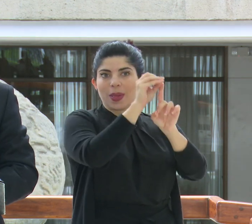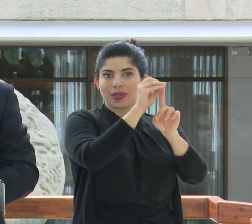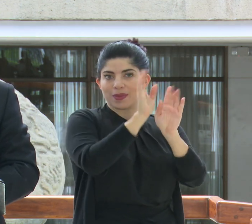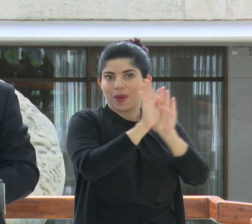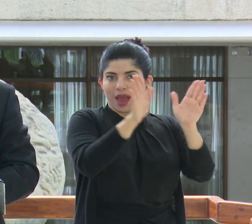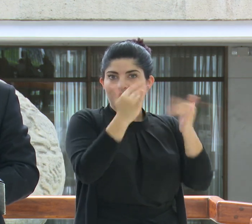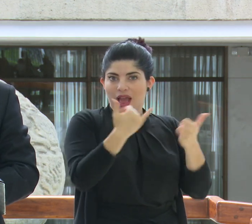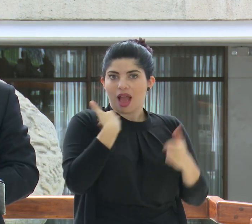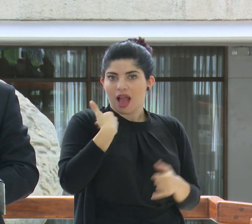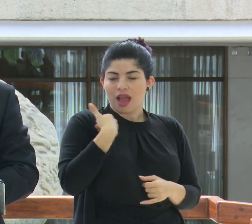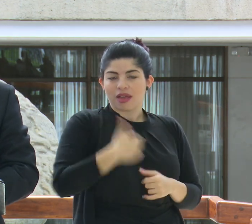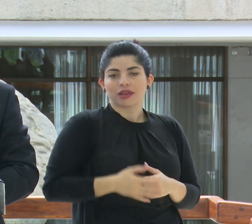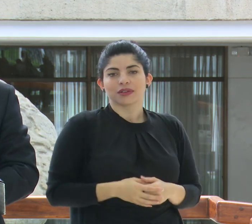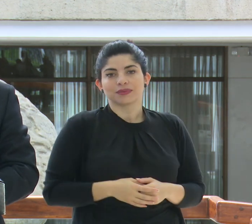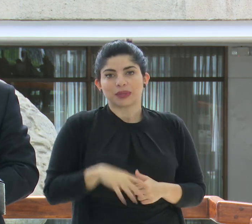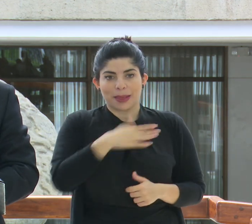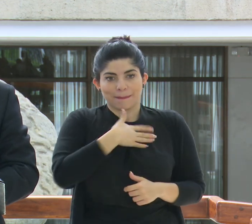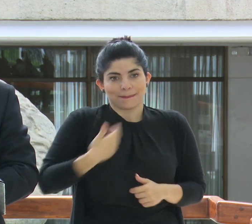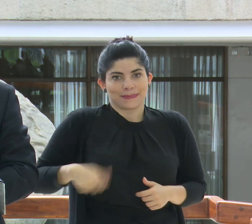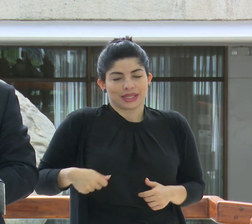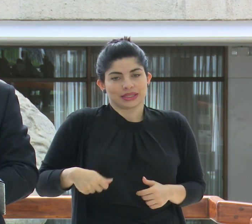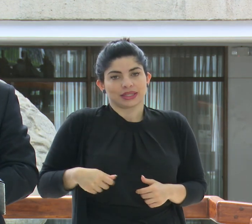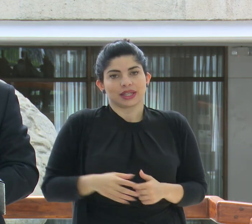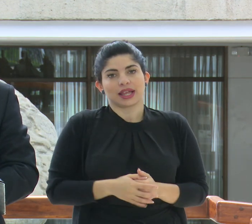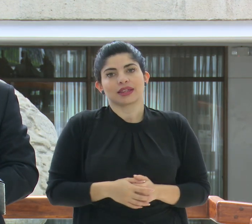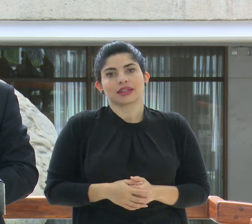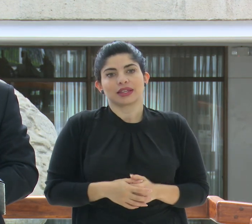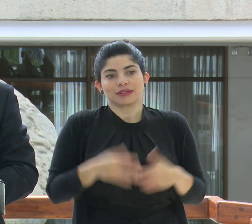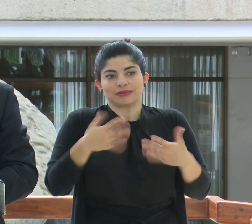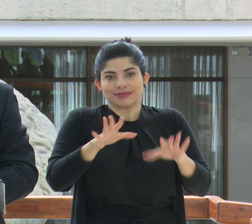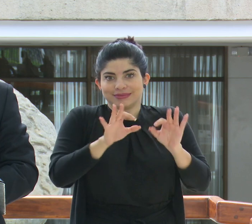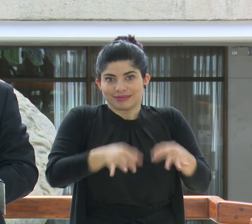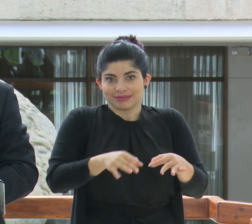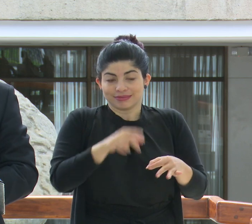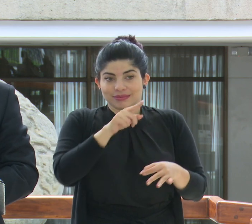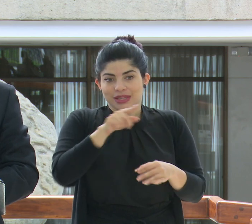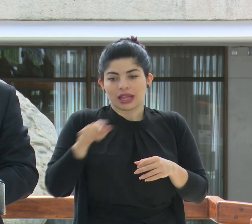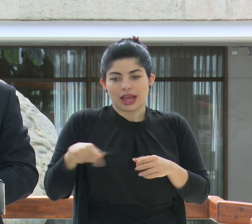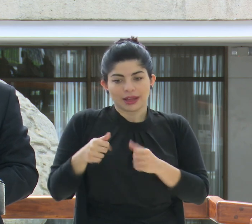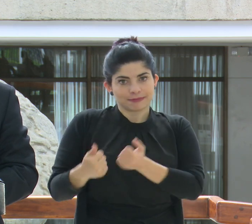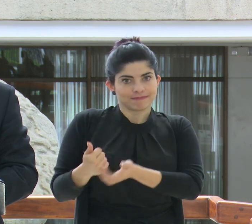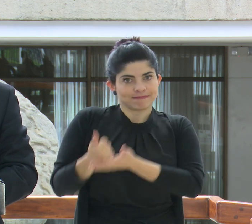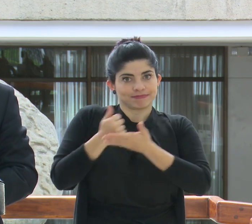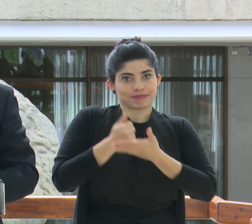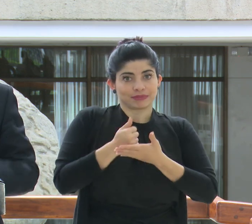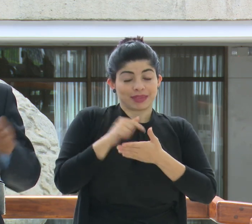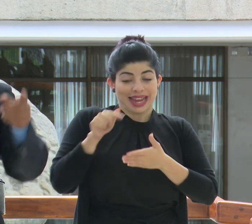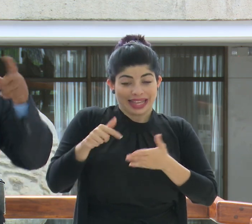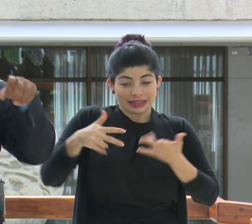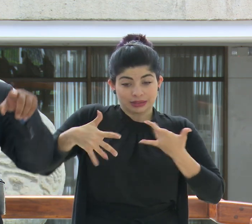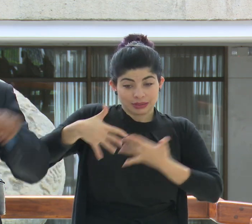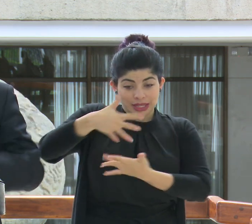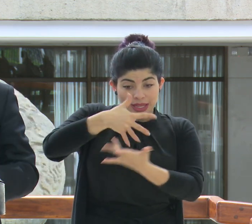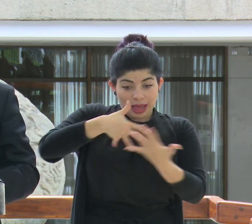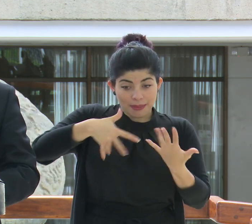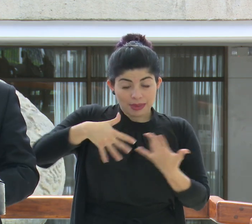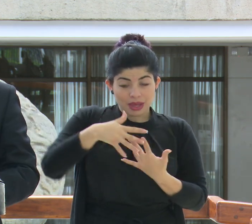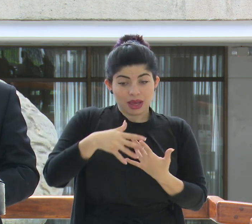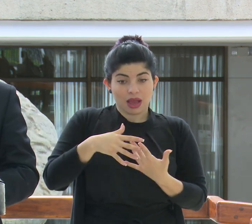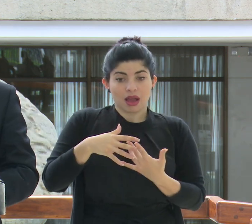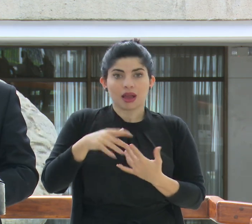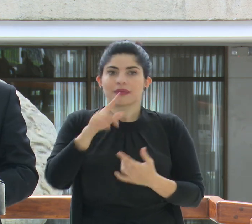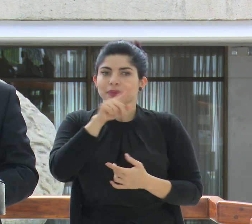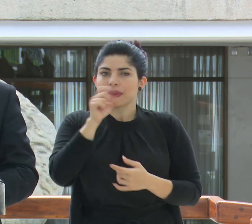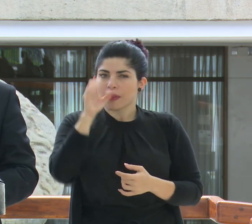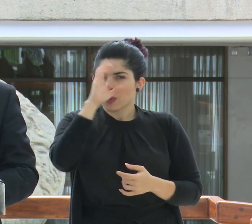general que el señor presidente ha definido. En esa dinámica, y considerando